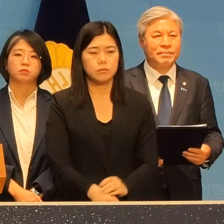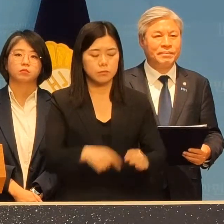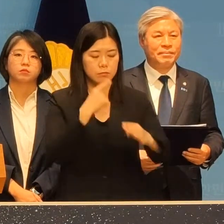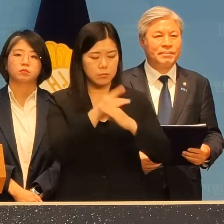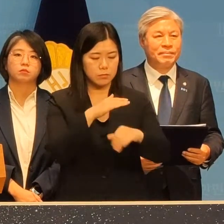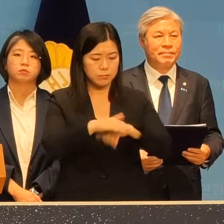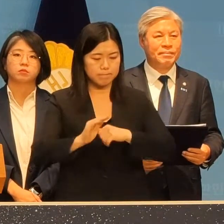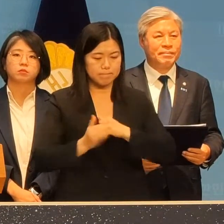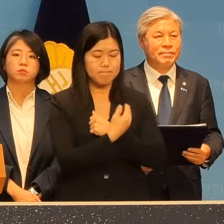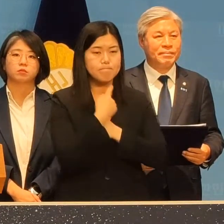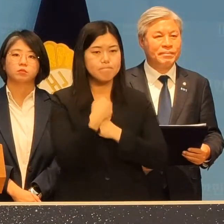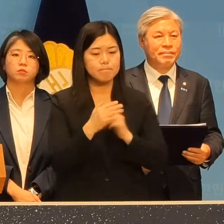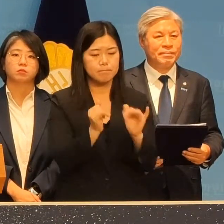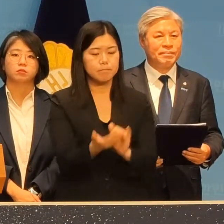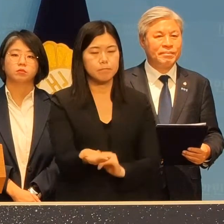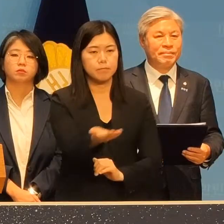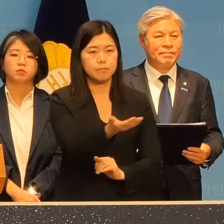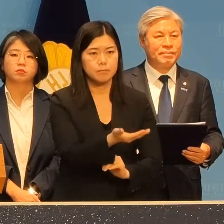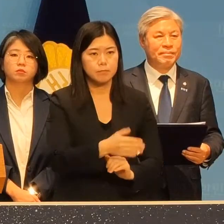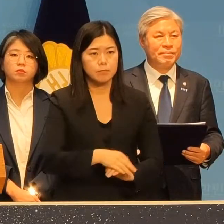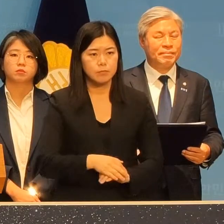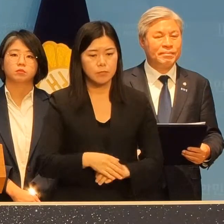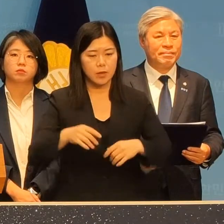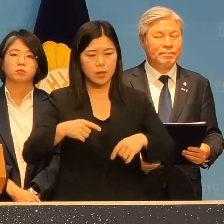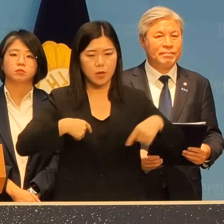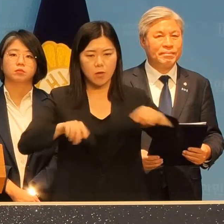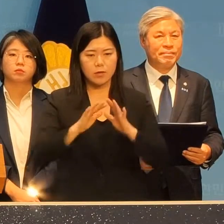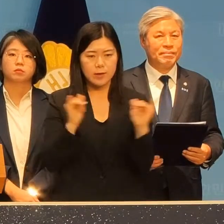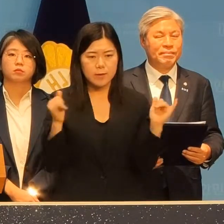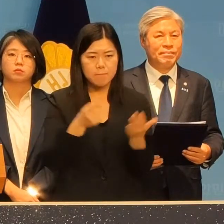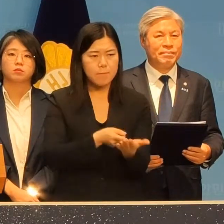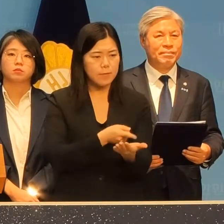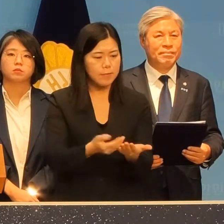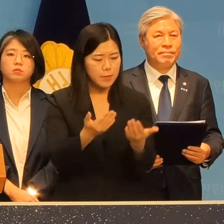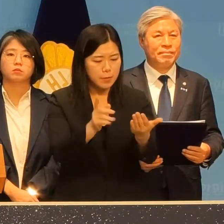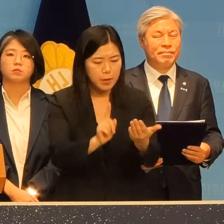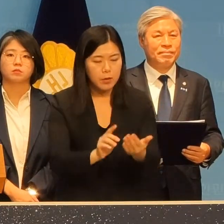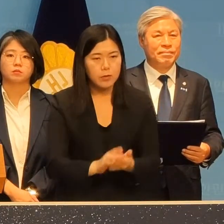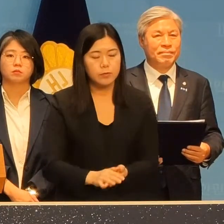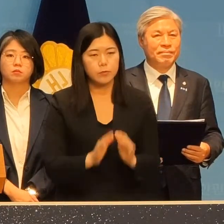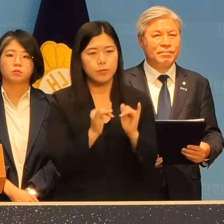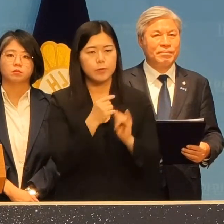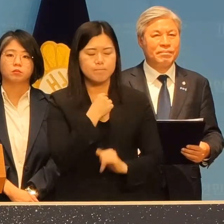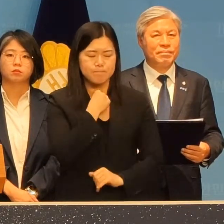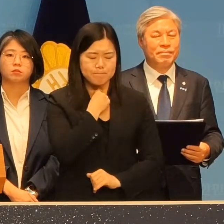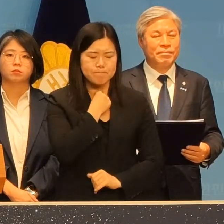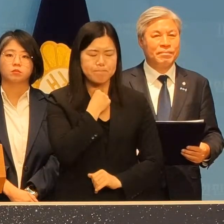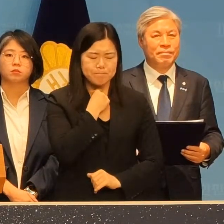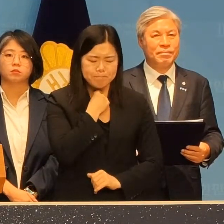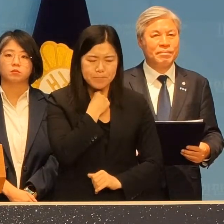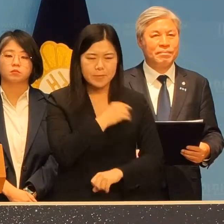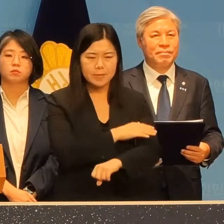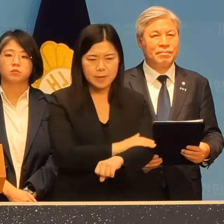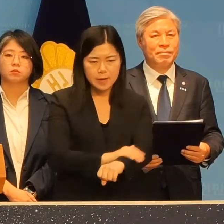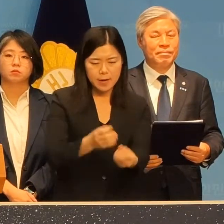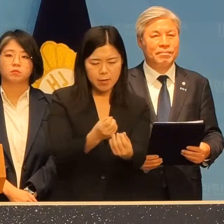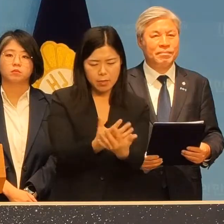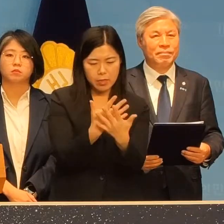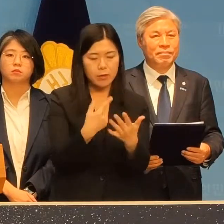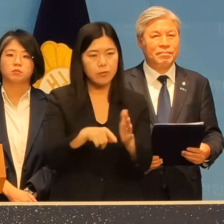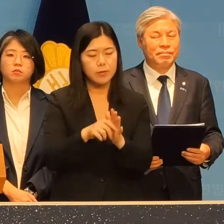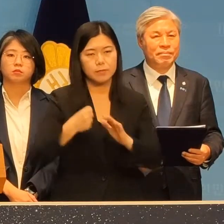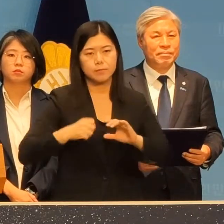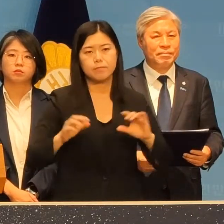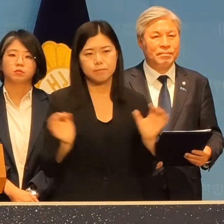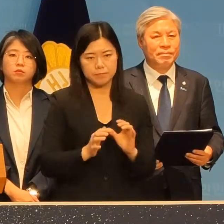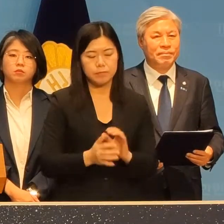민주주의를 수호한 국민께 정치권이 보답할 수 있는 일은 국민의 바람을 실현하기 위해 힘을 합치는 것입니다.